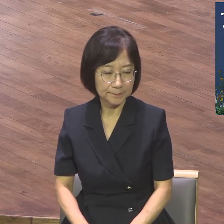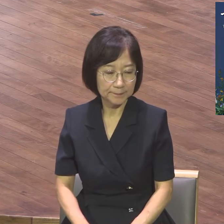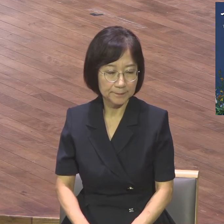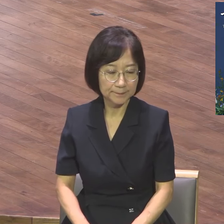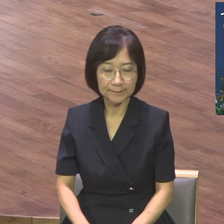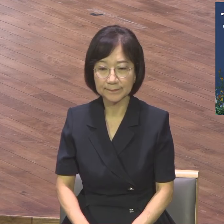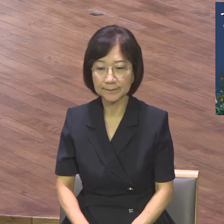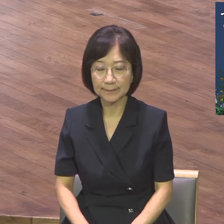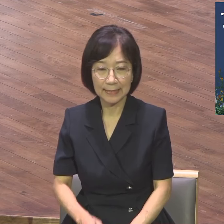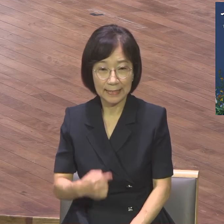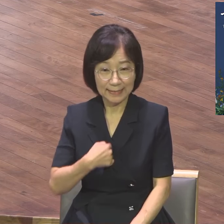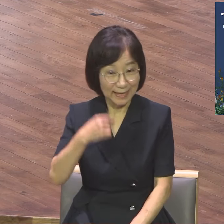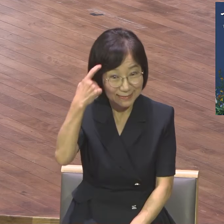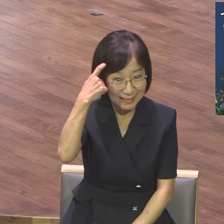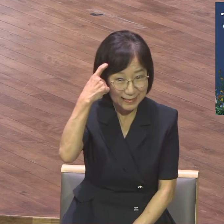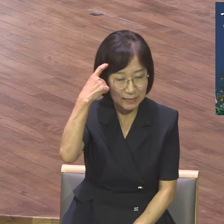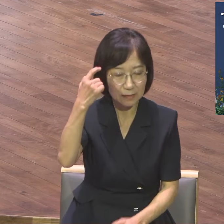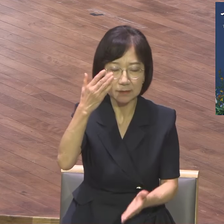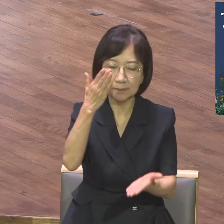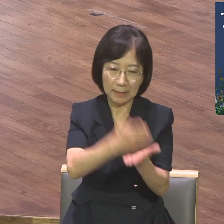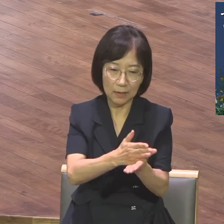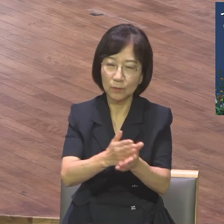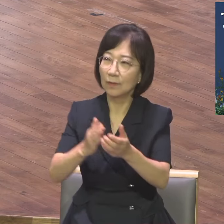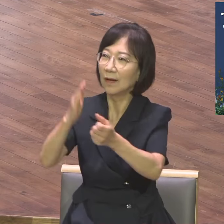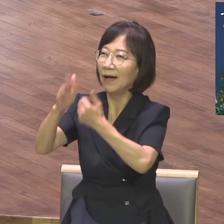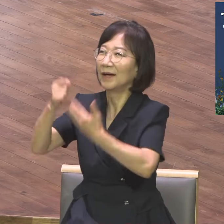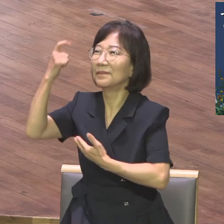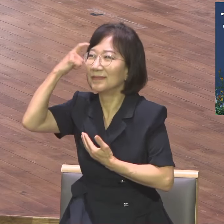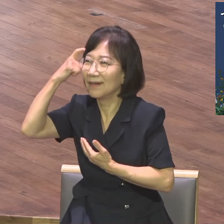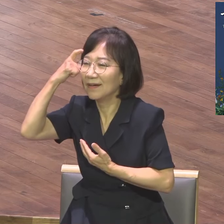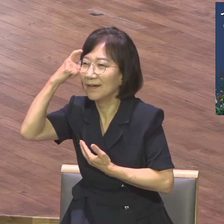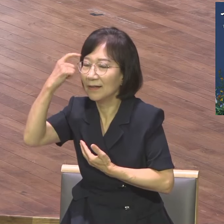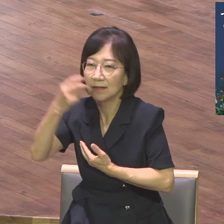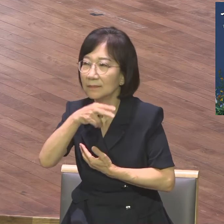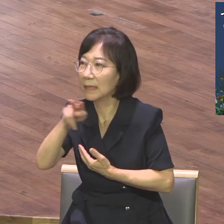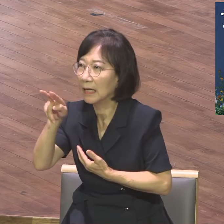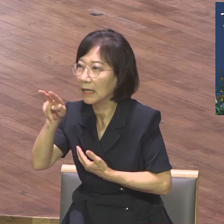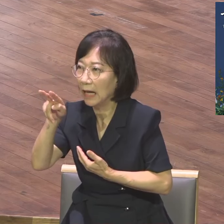내 생각을 하나님의 생각으로 바꾸는 것이 예배라니까요.